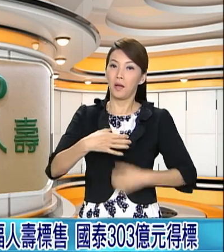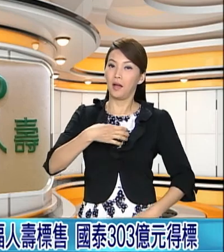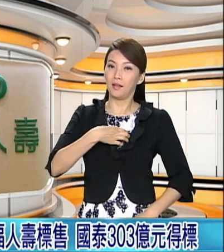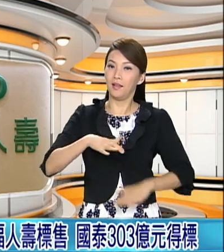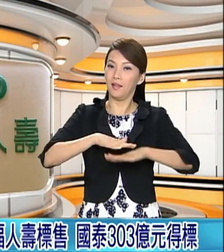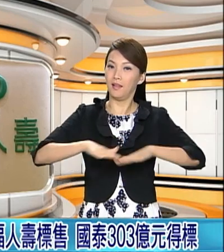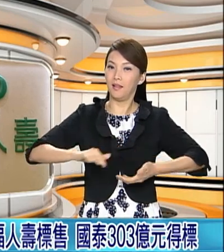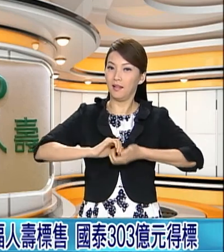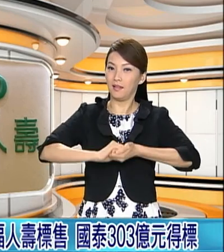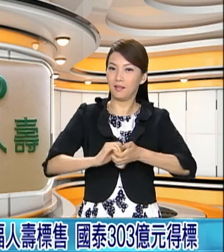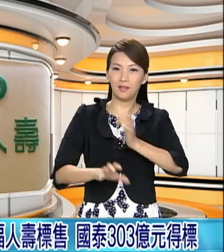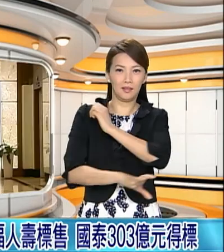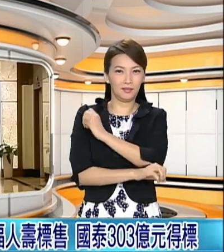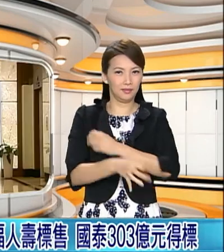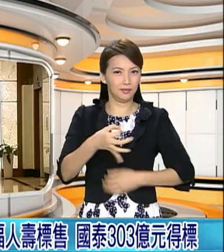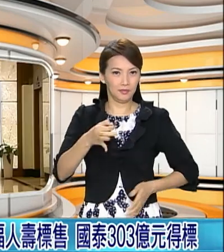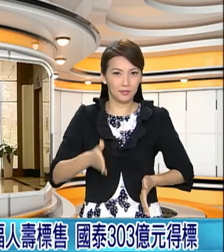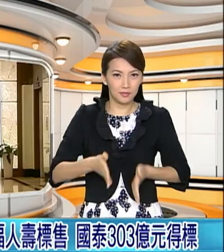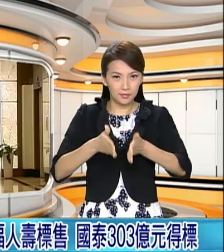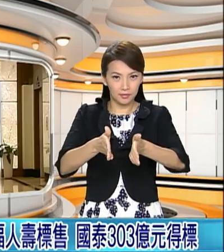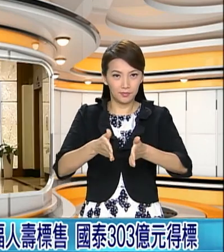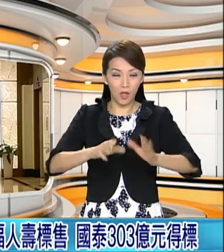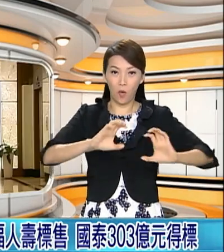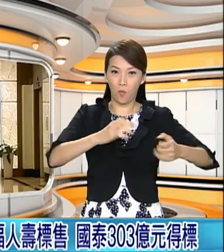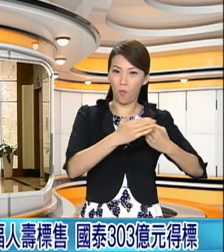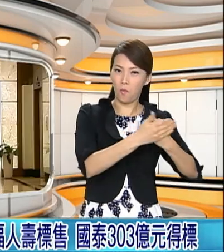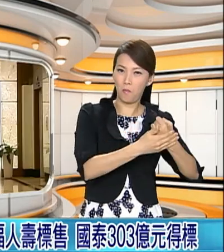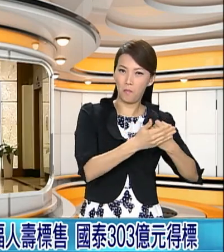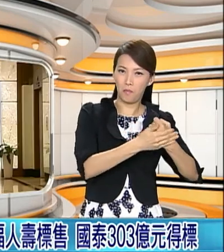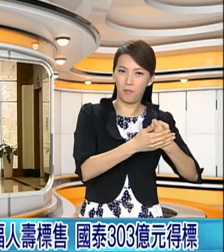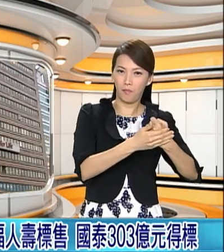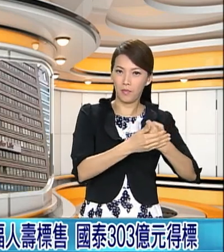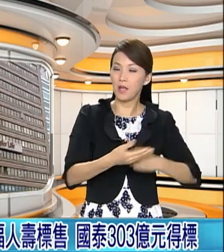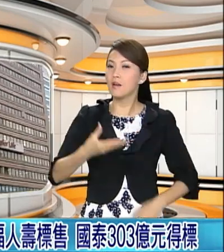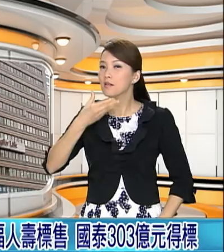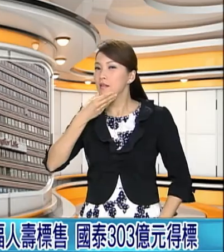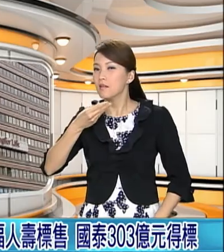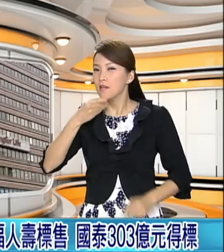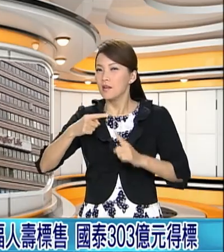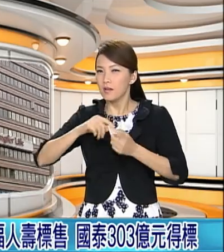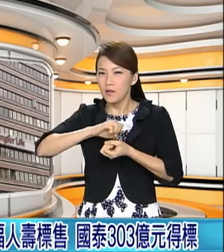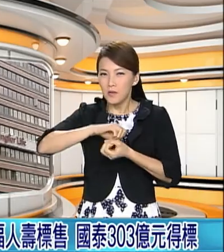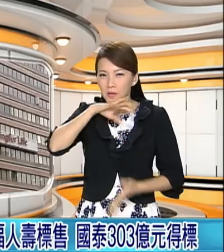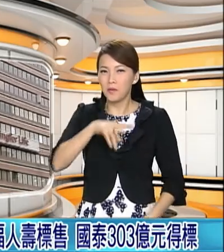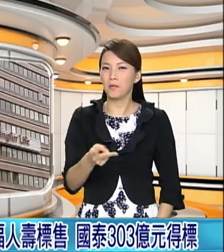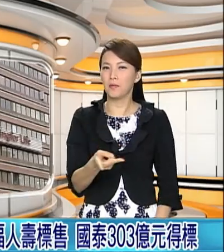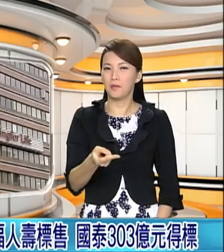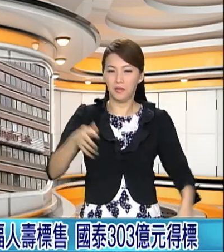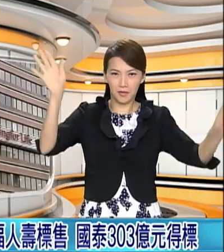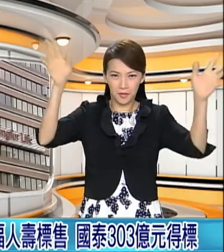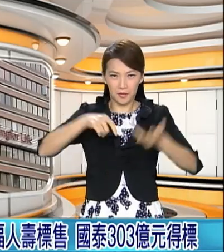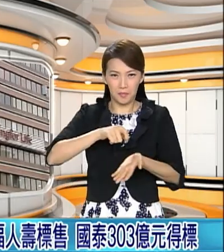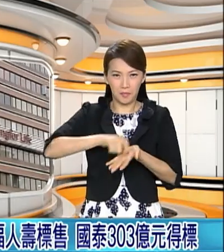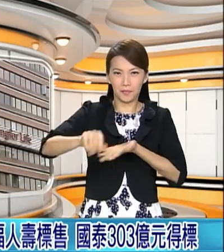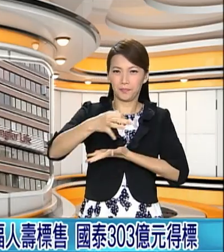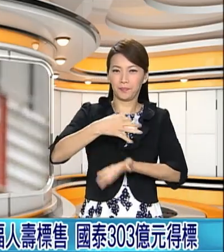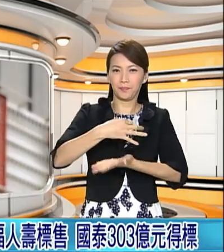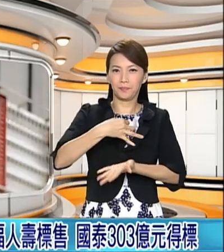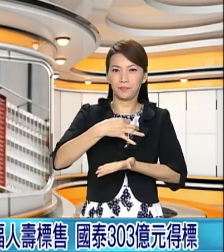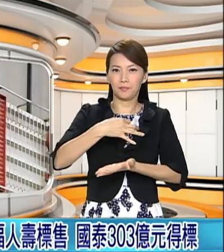保险安定基金标售国保与幸福人寿，历经了三次流标，昨天终于